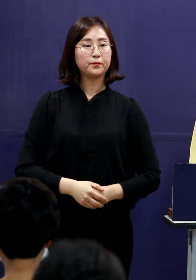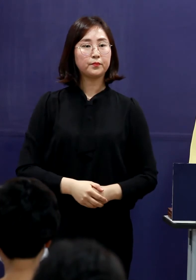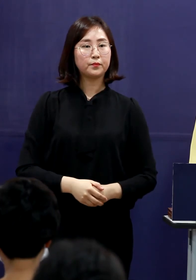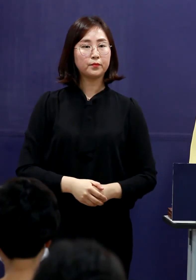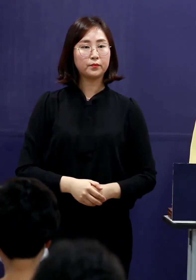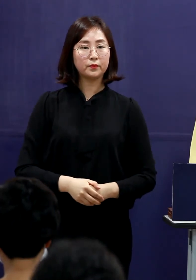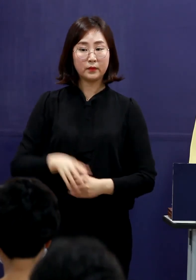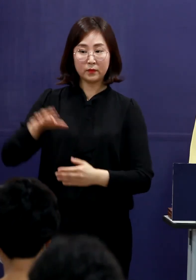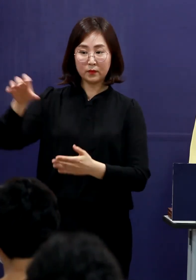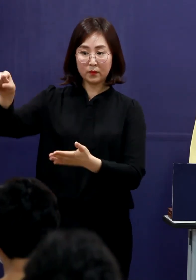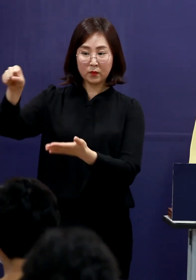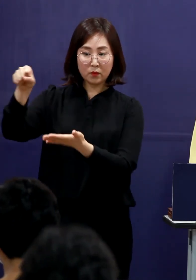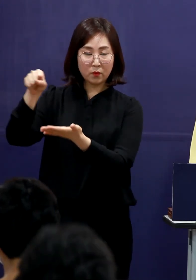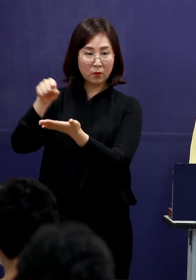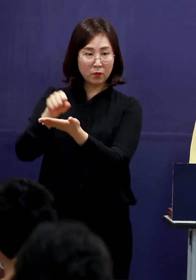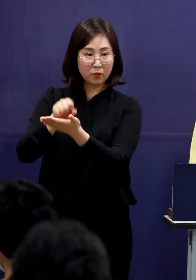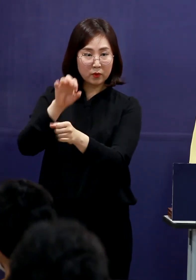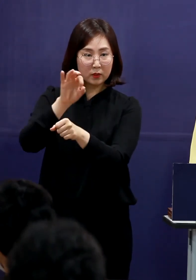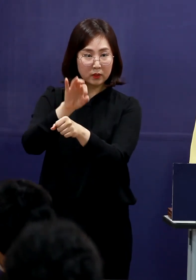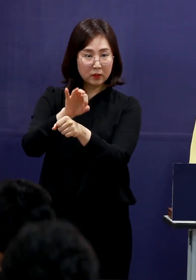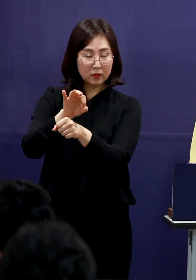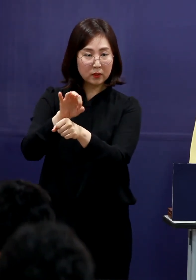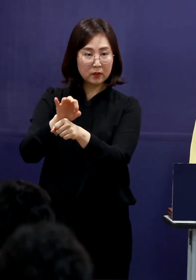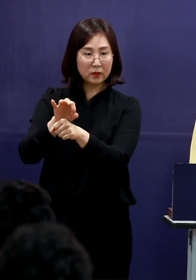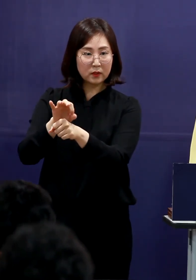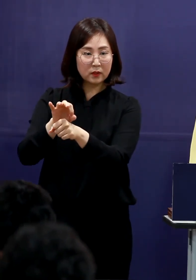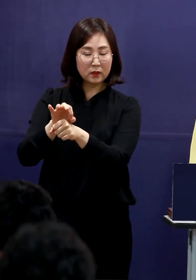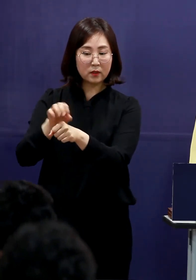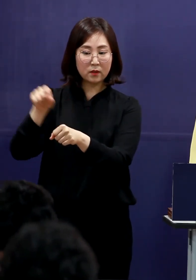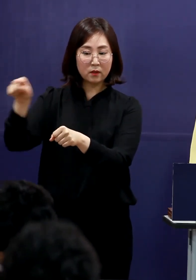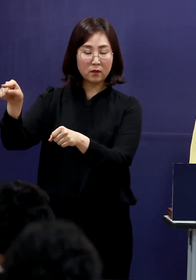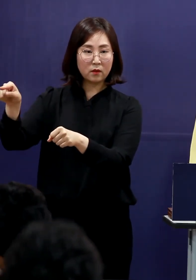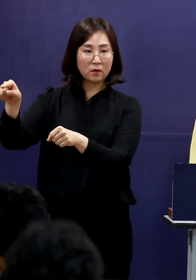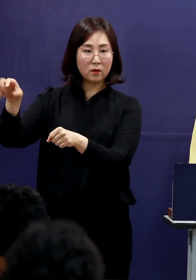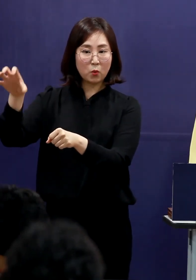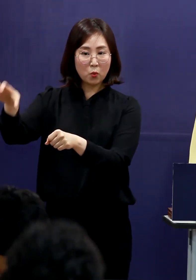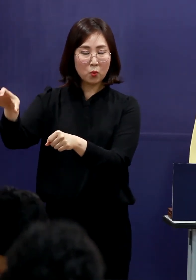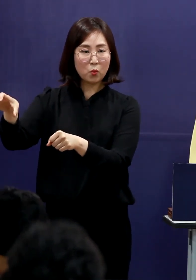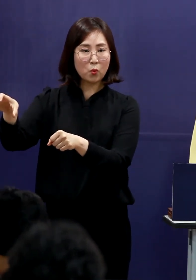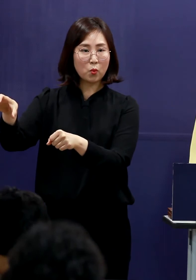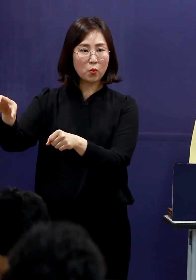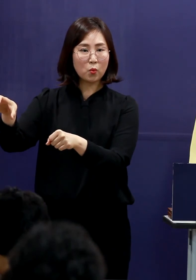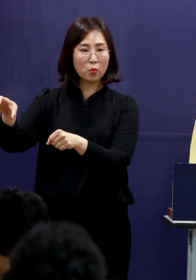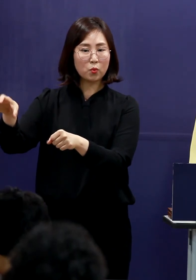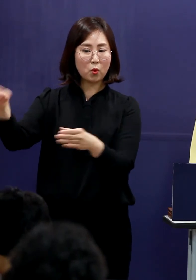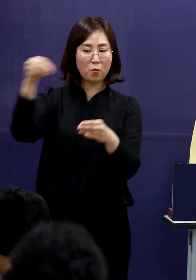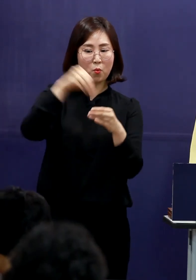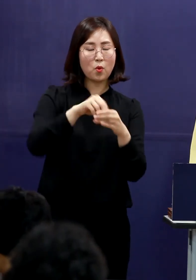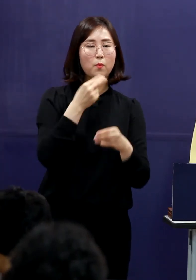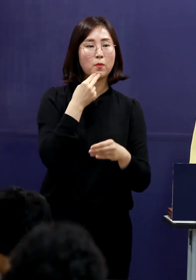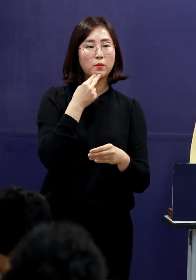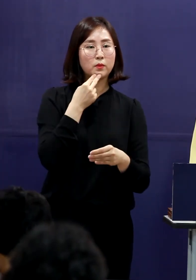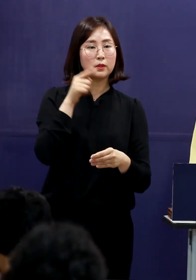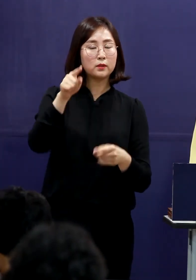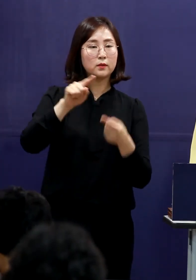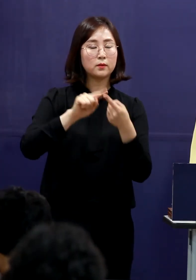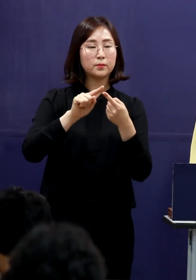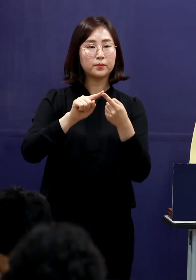공급 체계에 포함시키지 않는 것으로 지금 현재는 되어 있는데 아마 이 부분도